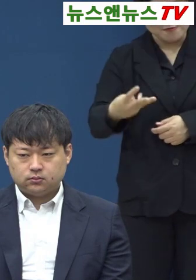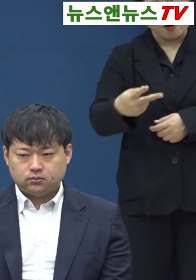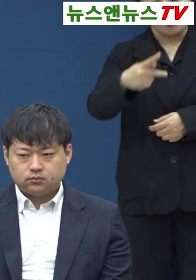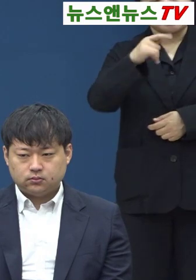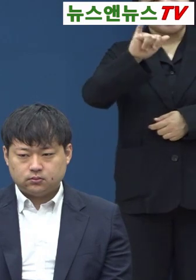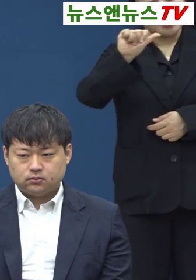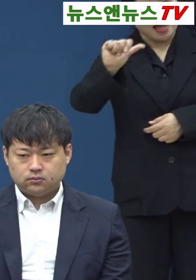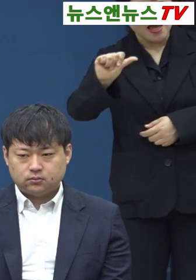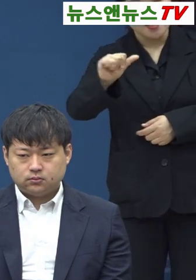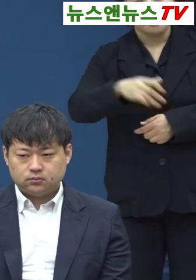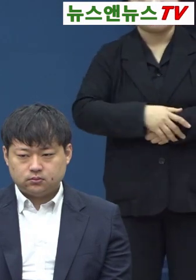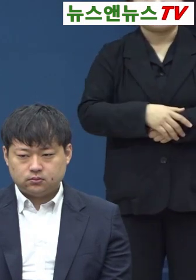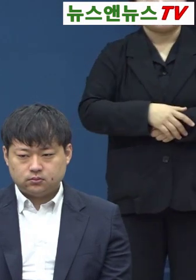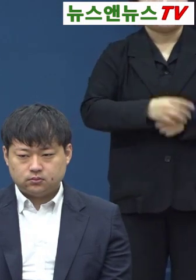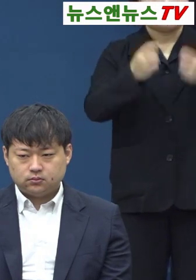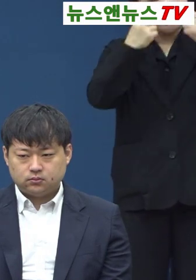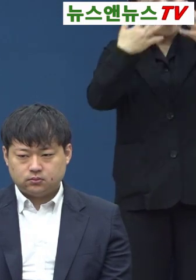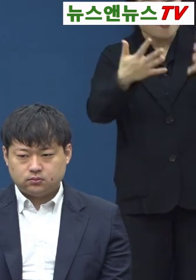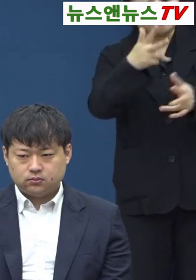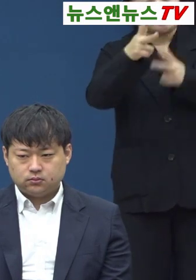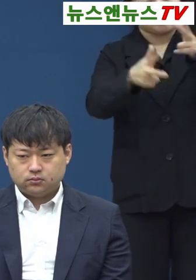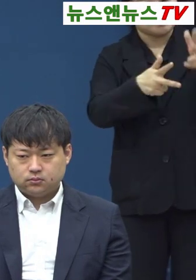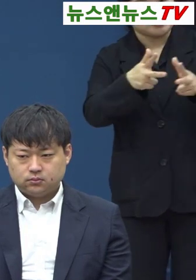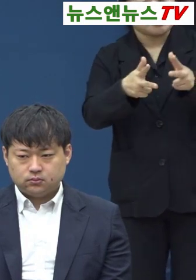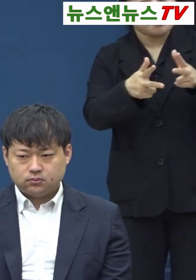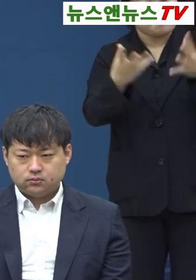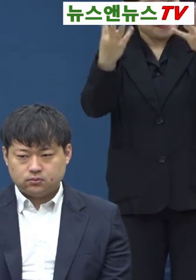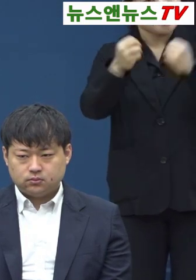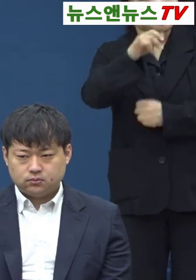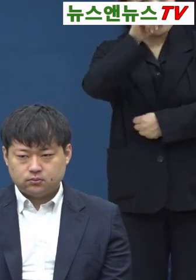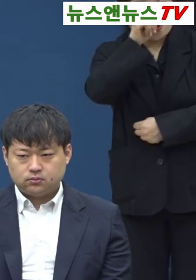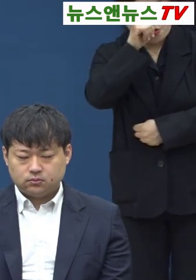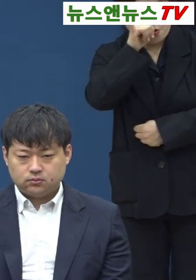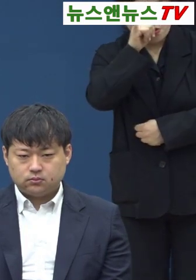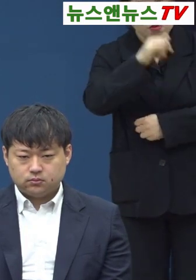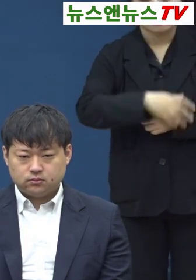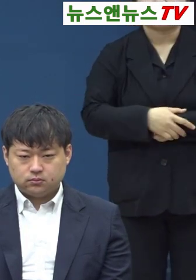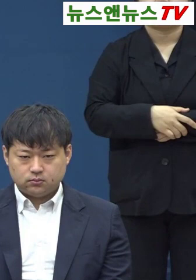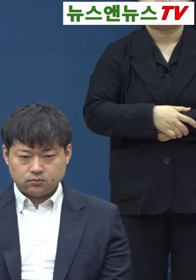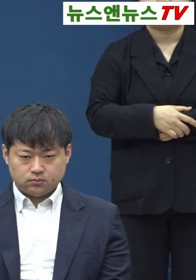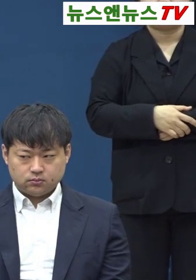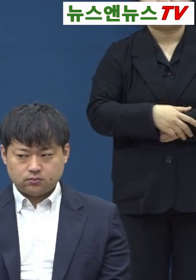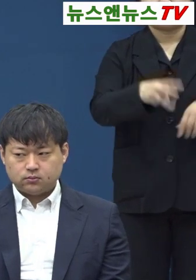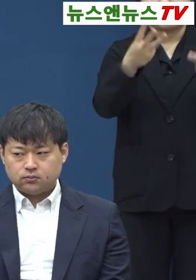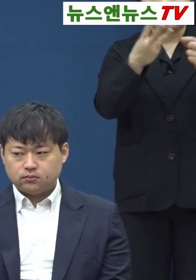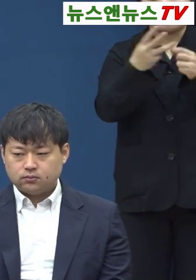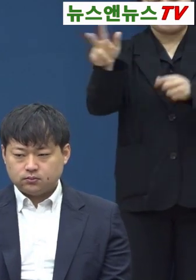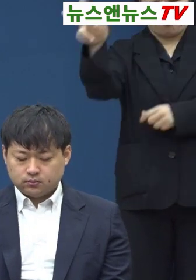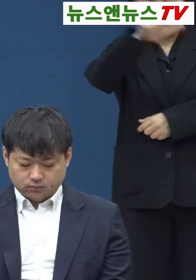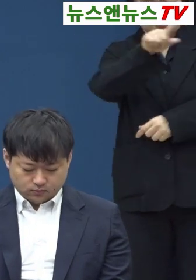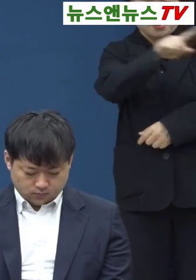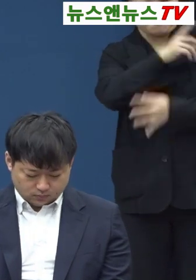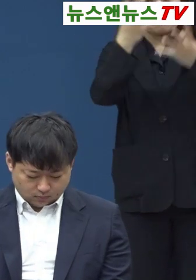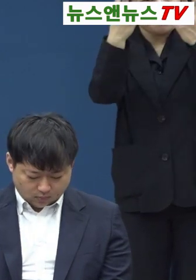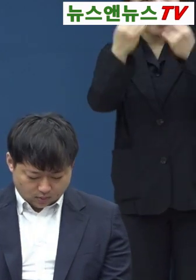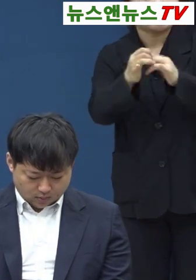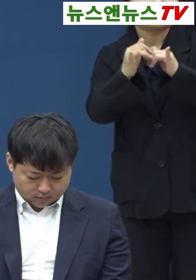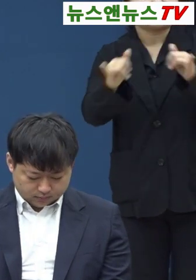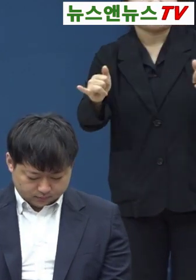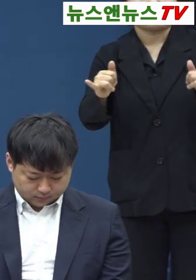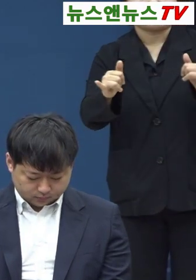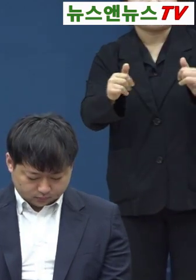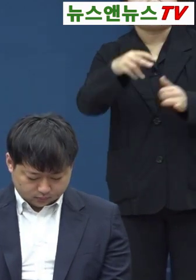기아도 최첨단 산업체가 상당히 많은 지역이 우리 화성입니다. 그리고 정부에서 가장 많은 소부장